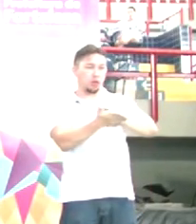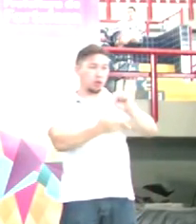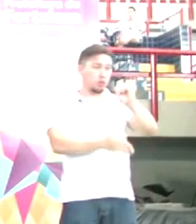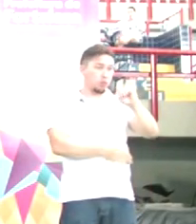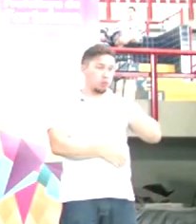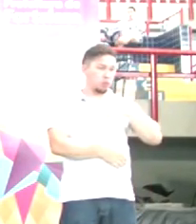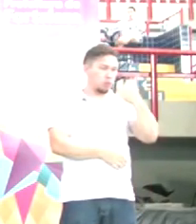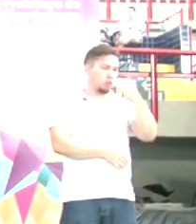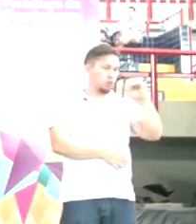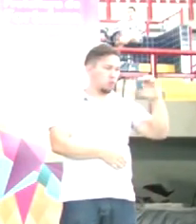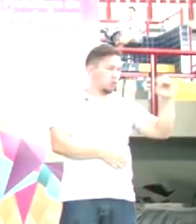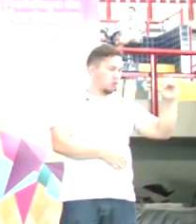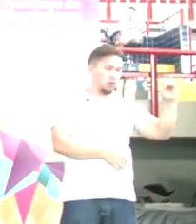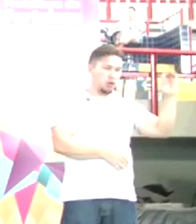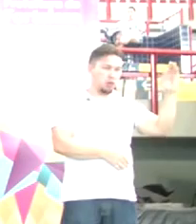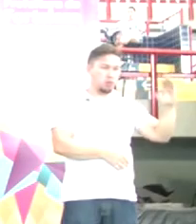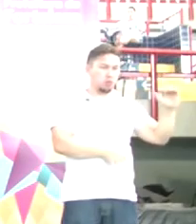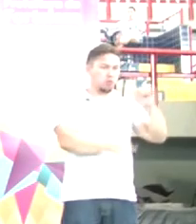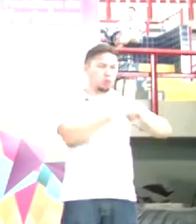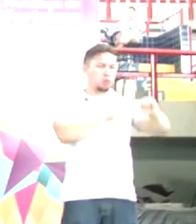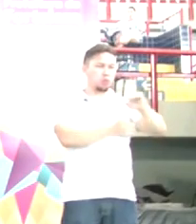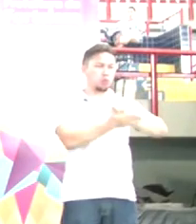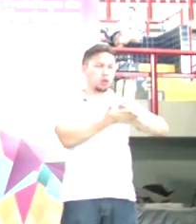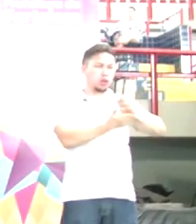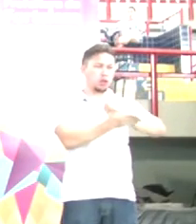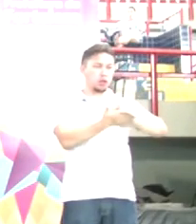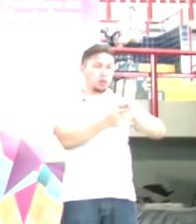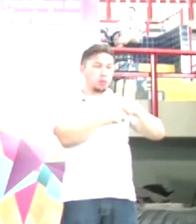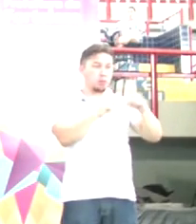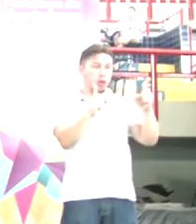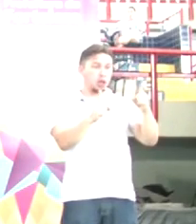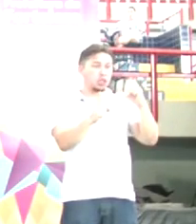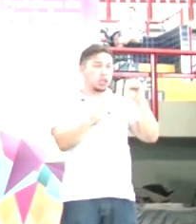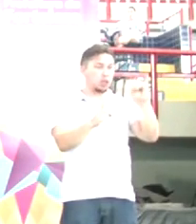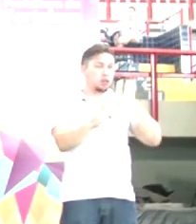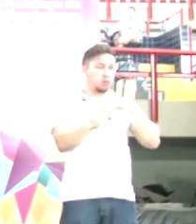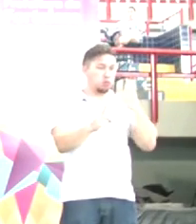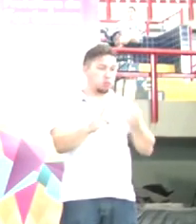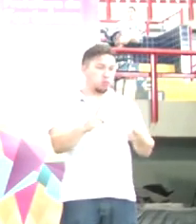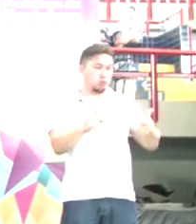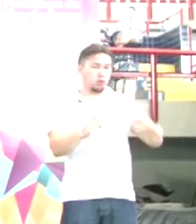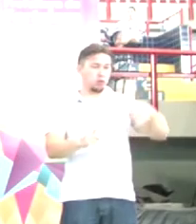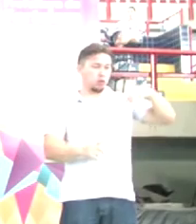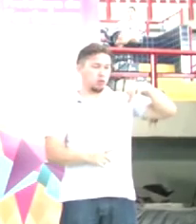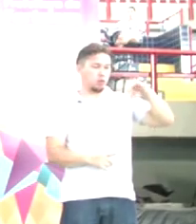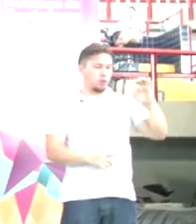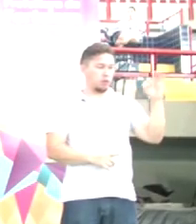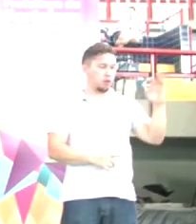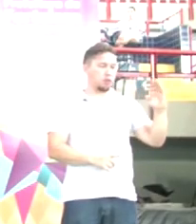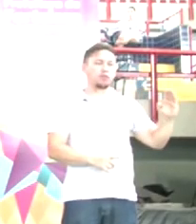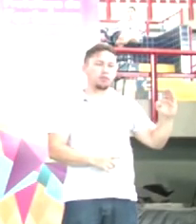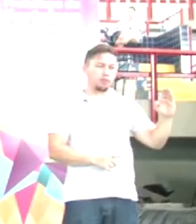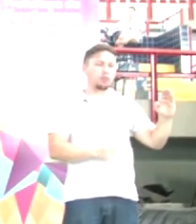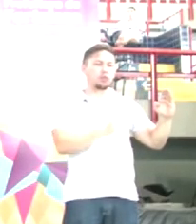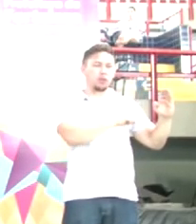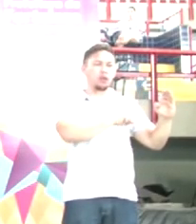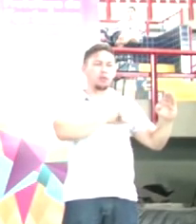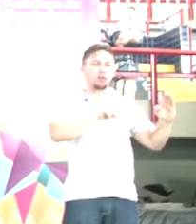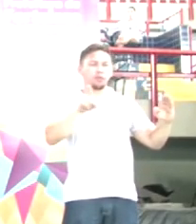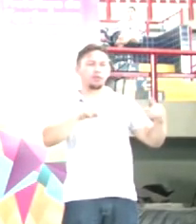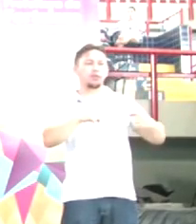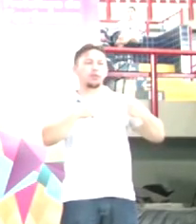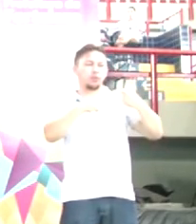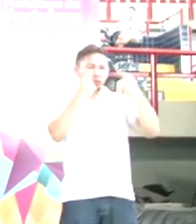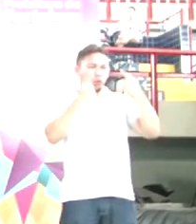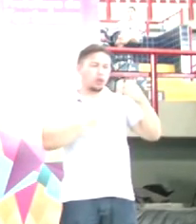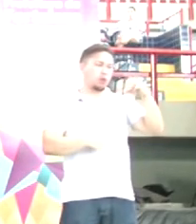o rendimento for 100%, não muda nada. Porém, se o teu rendimento fosse 90%, o teu resultado eu